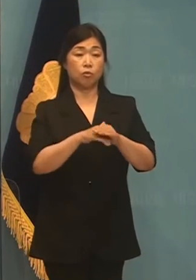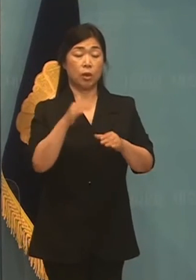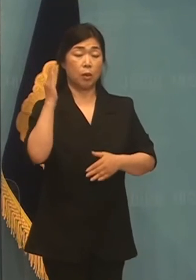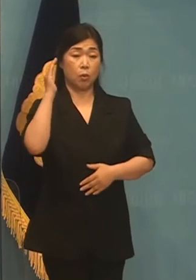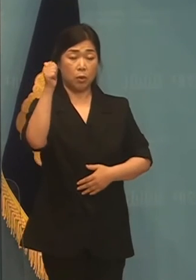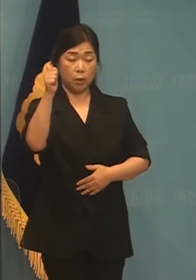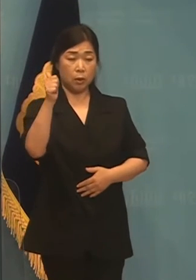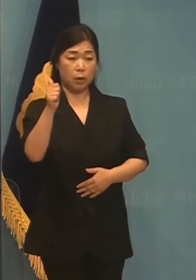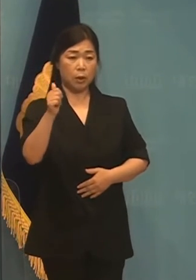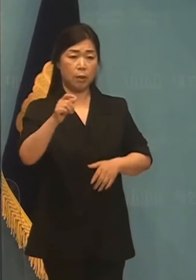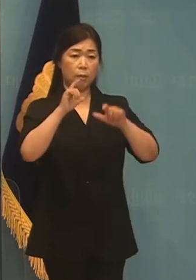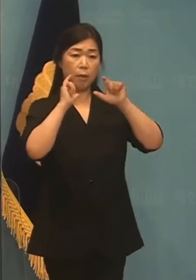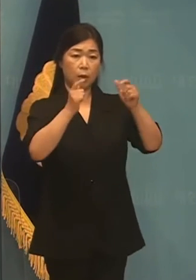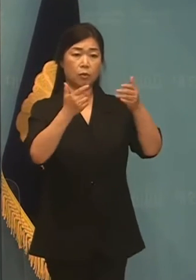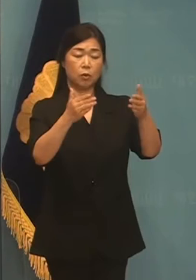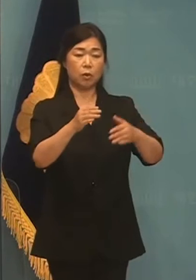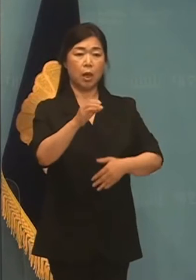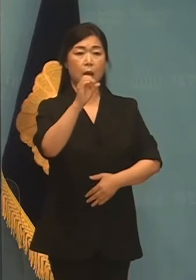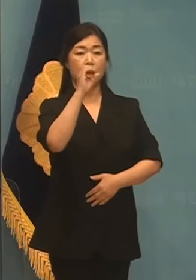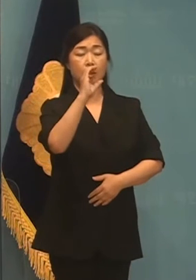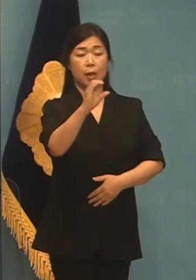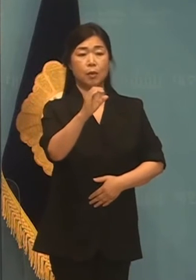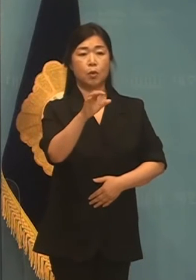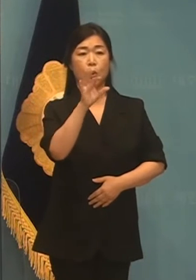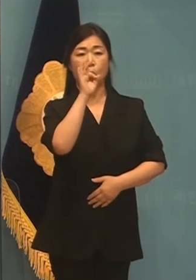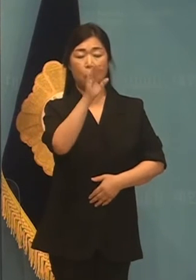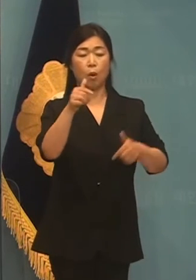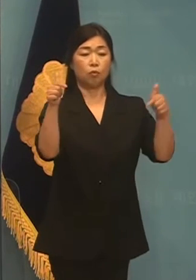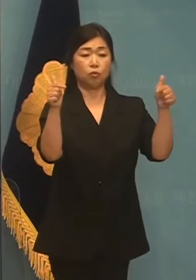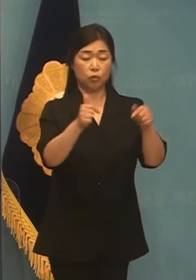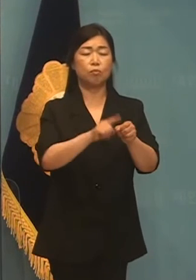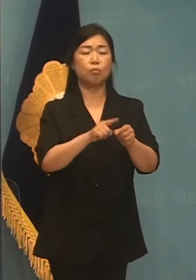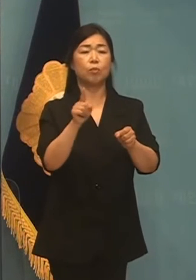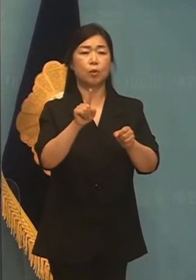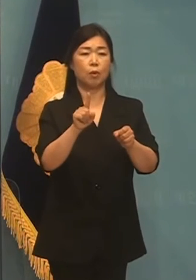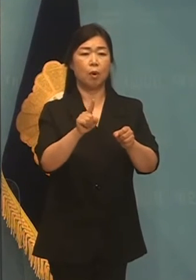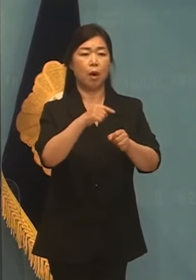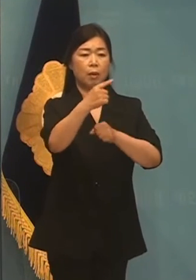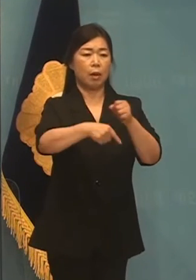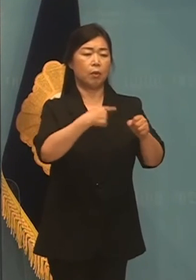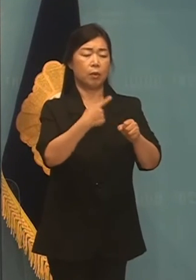대통령이 선언한 탄소 중립은 탈원전 정책은